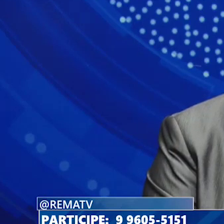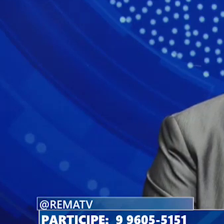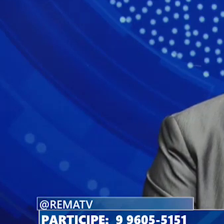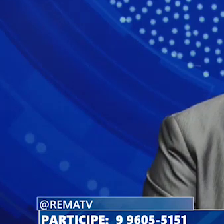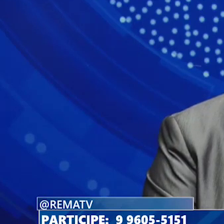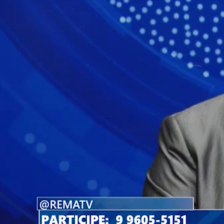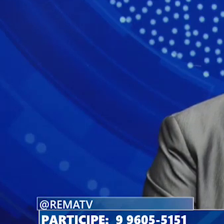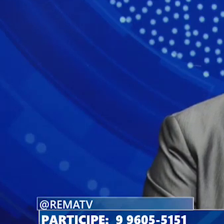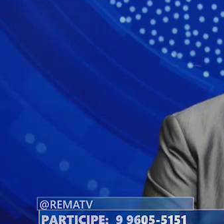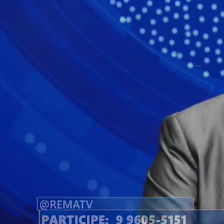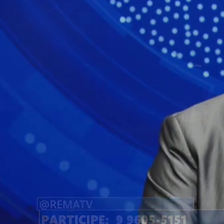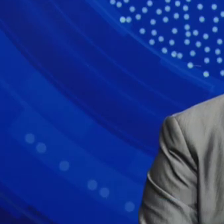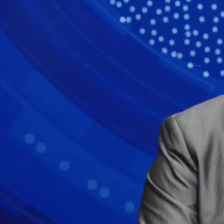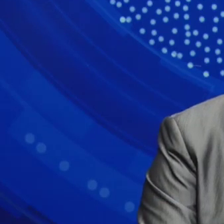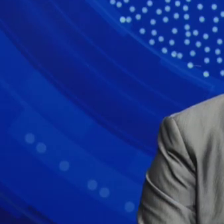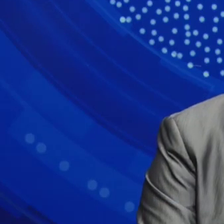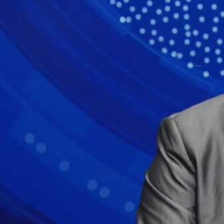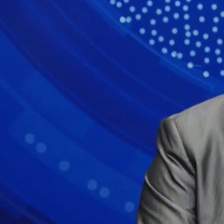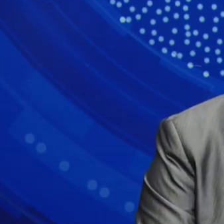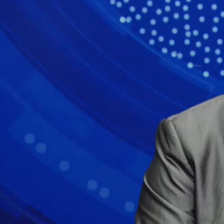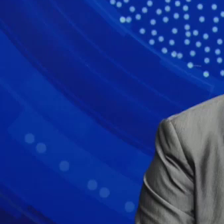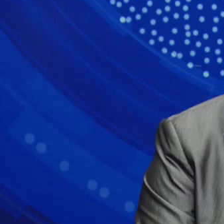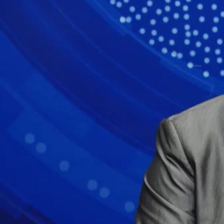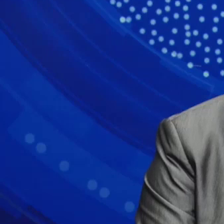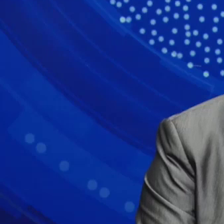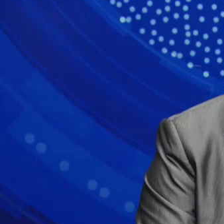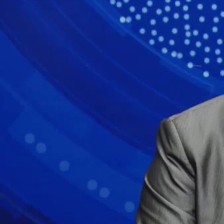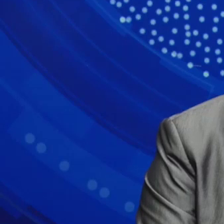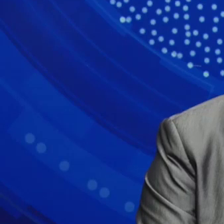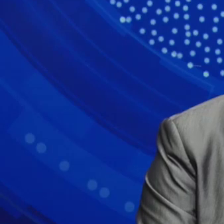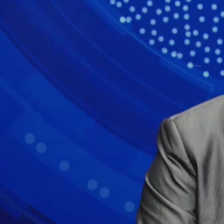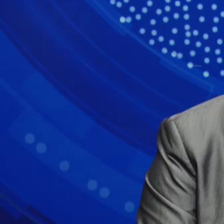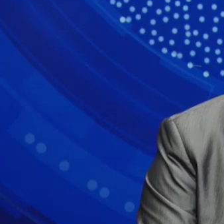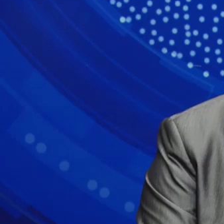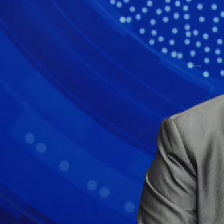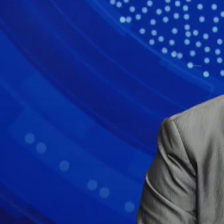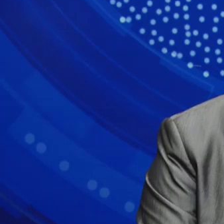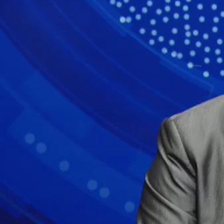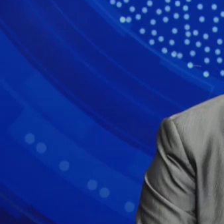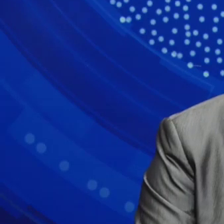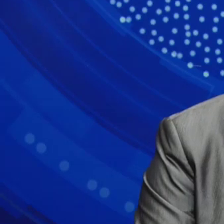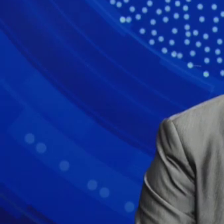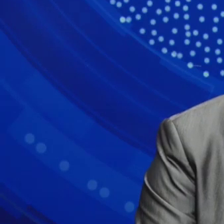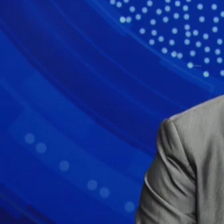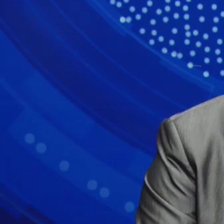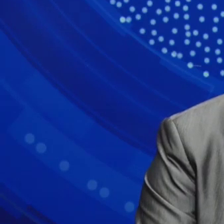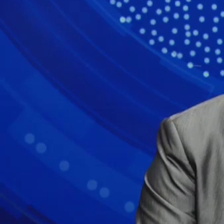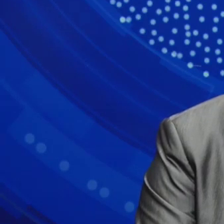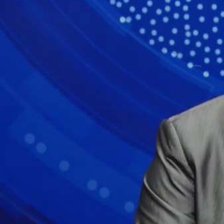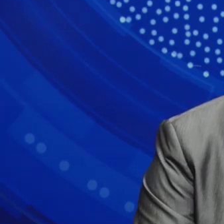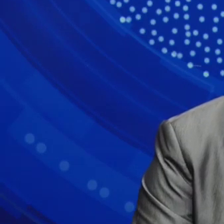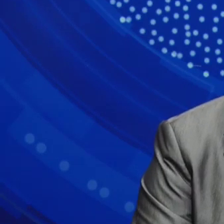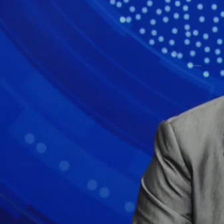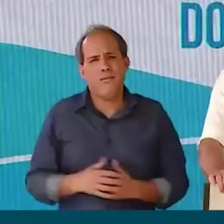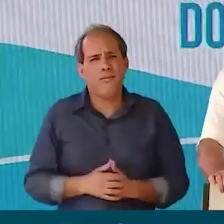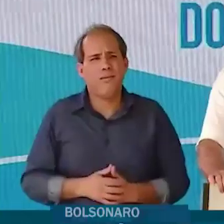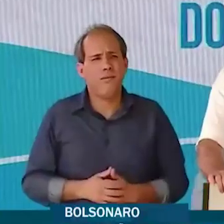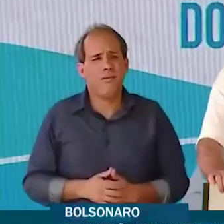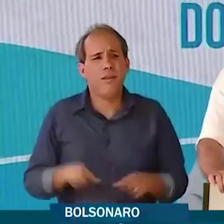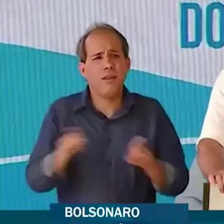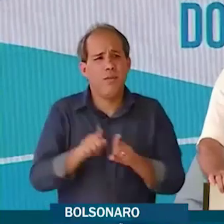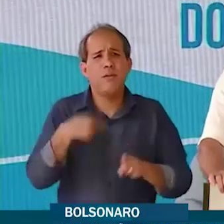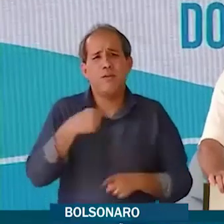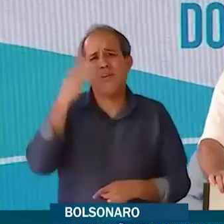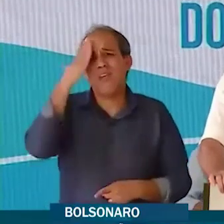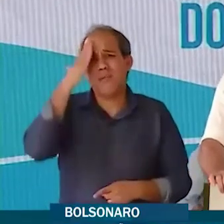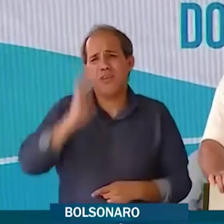ao ex-ministro mandetta vamos ver esse vídeo para que os nossos colegas de bancada comente pode rodar